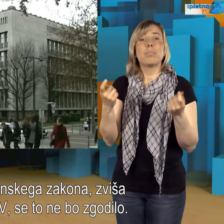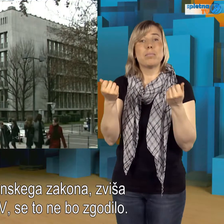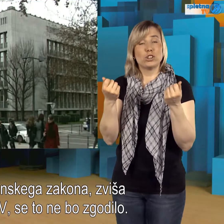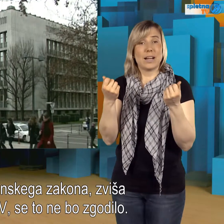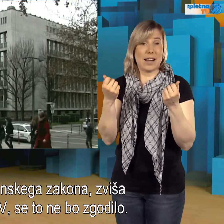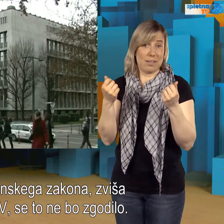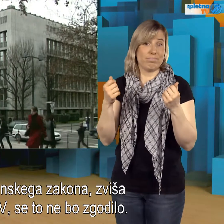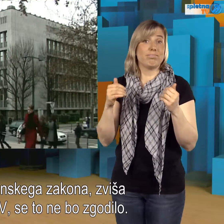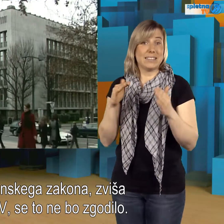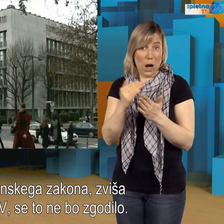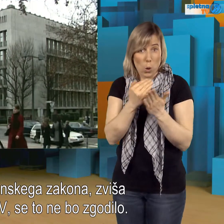se to ne bo zgodilo.